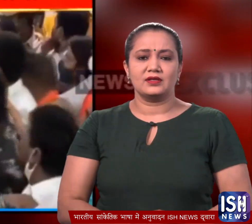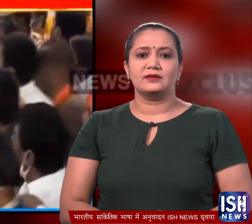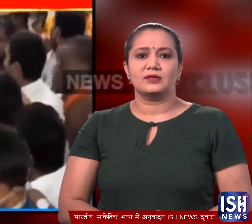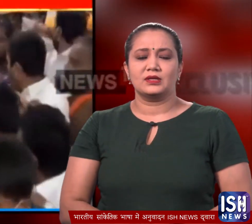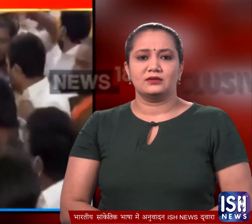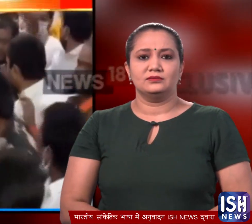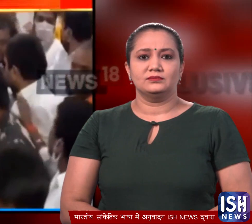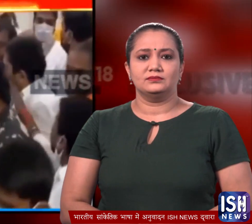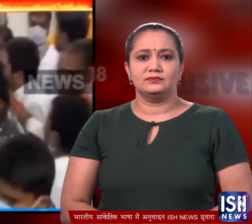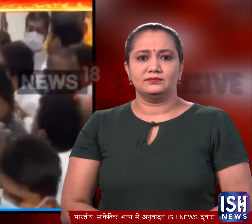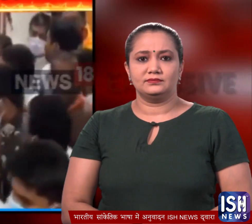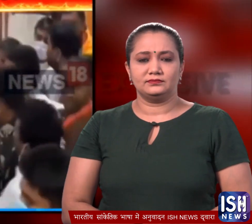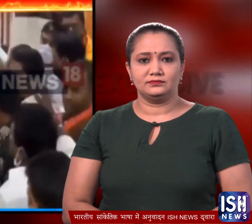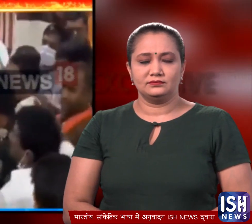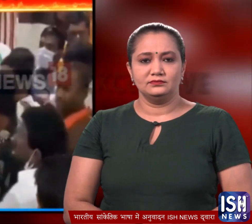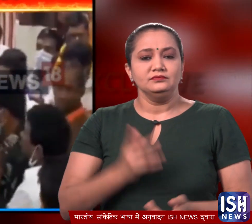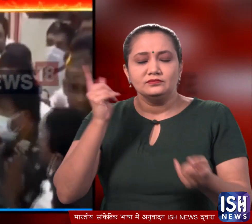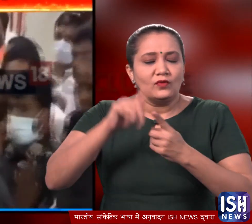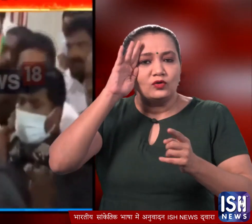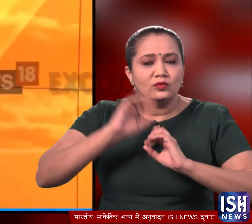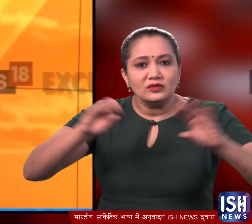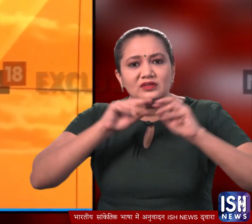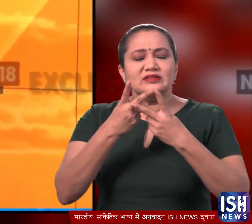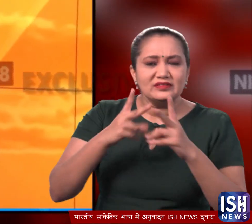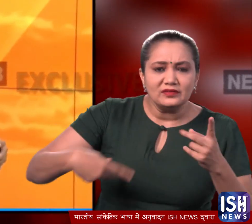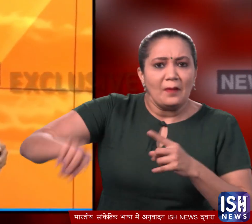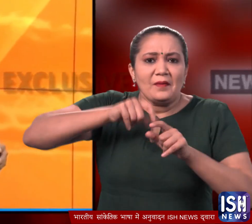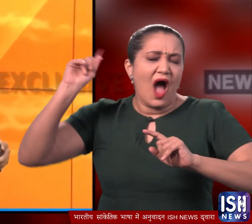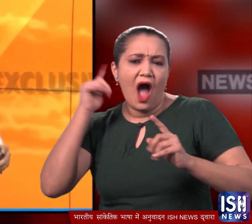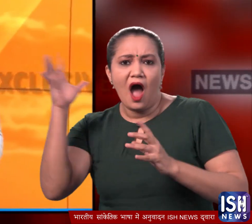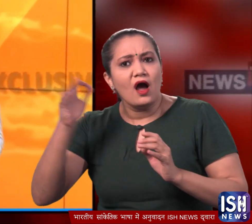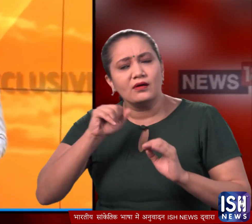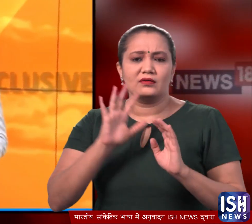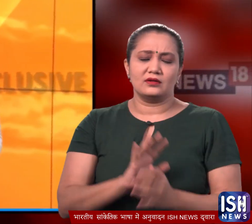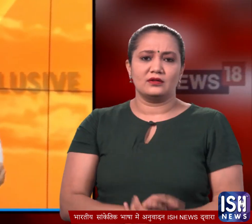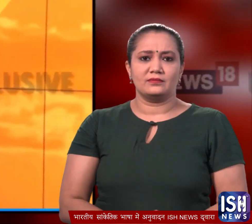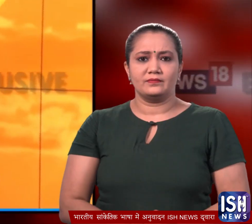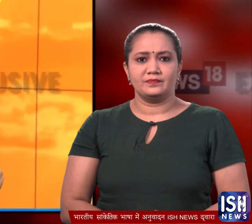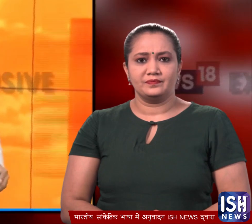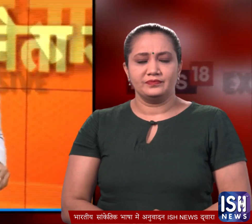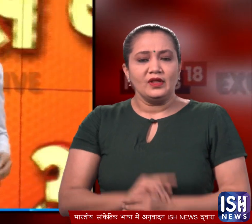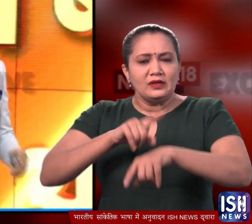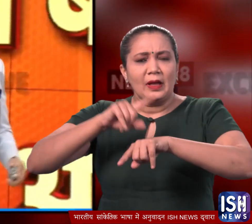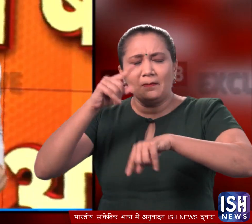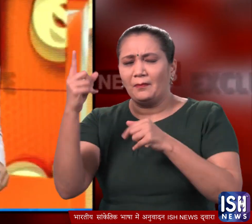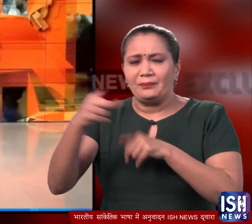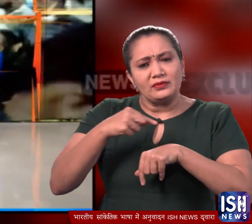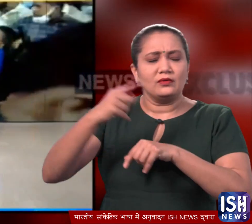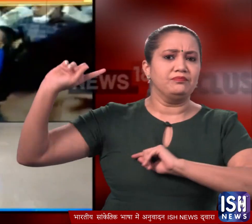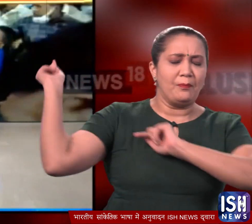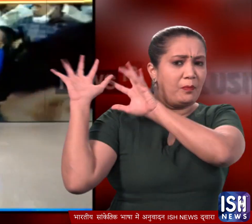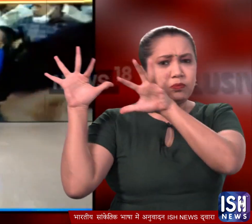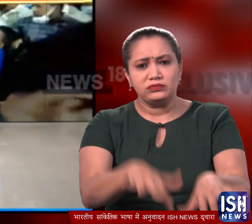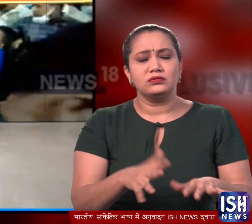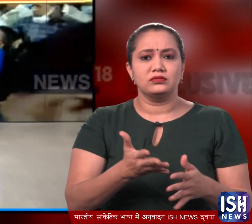तब तक ये खबर पार्टी से जुड़े कई लोगों तक पहुंच गई और वो कुछ ही देर में बीजेपी दफ्तर के सामने इकट्ठा हो गए। अपने प्रदेश अध्यक्ष